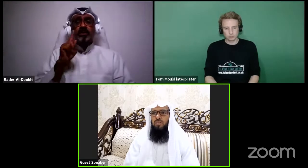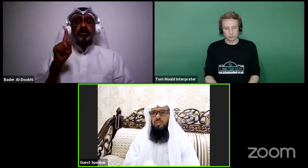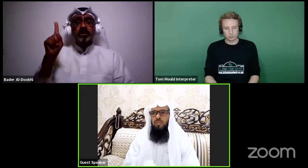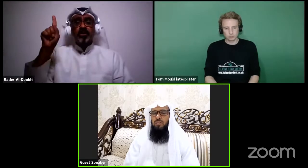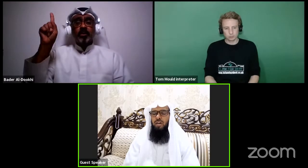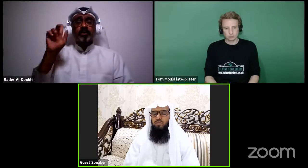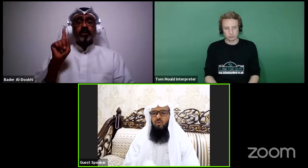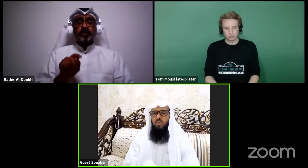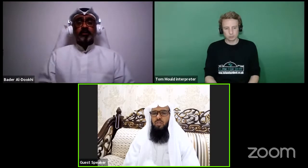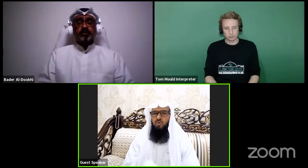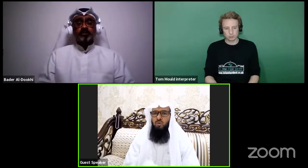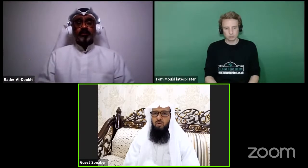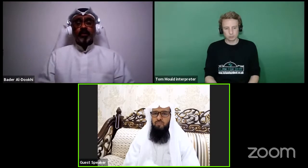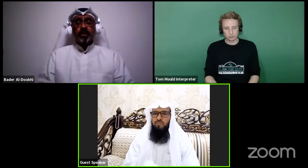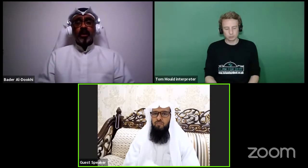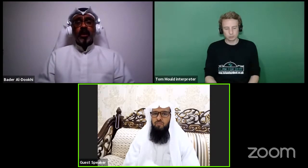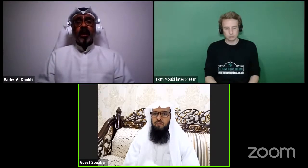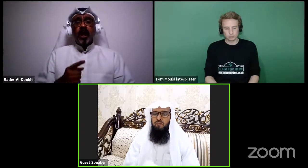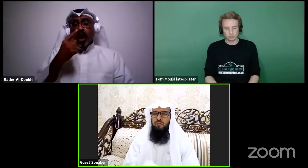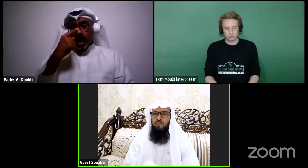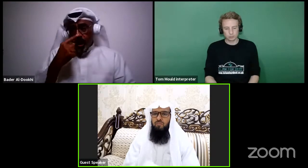محمدًا عبده ورسوله،